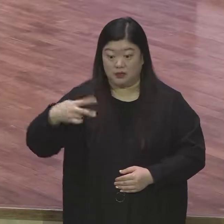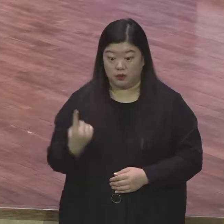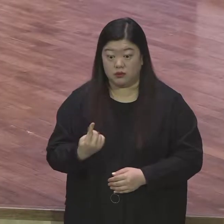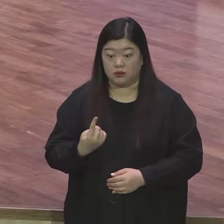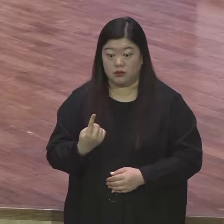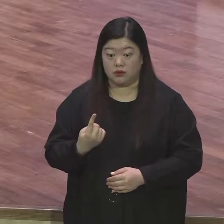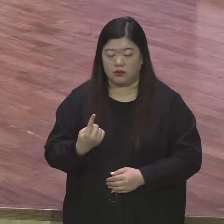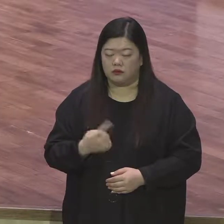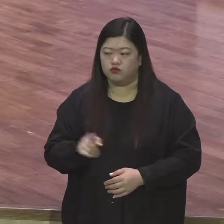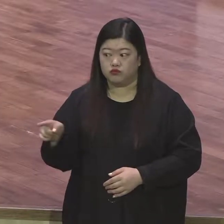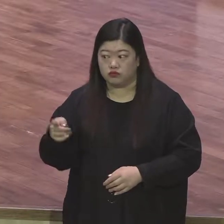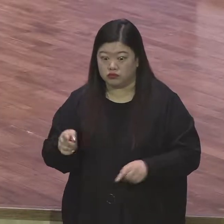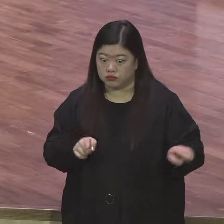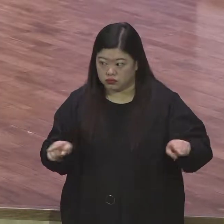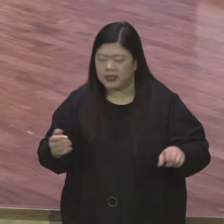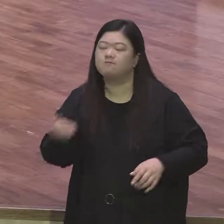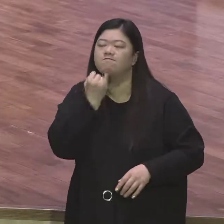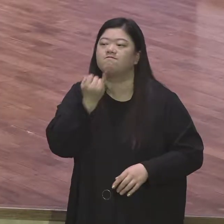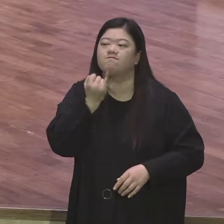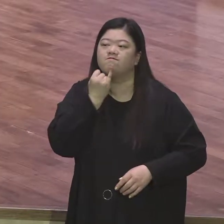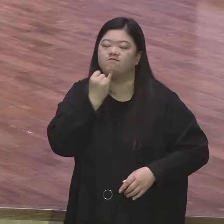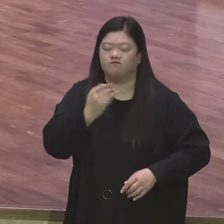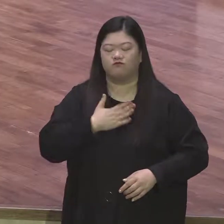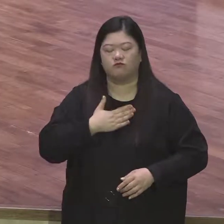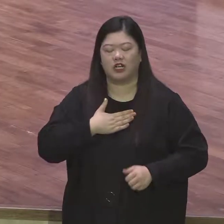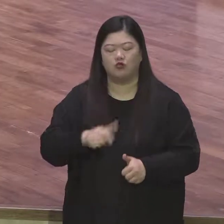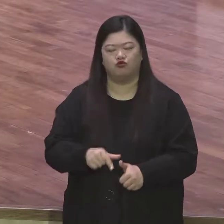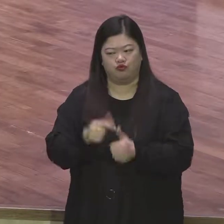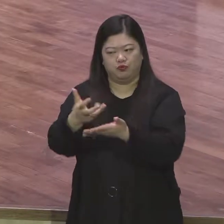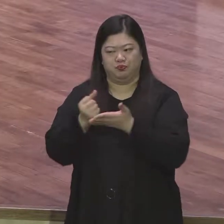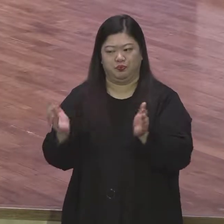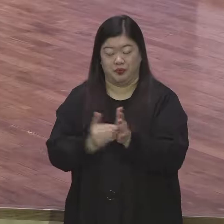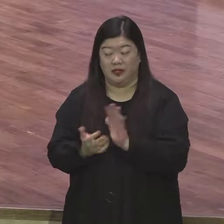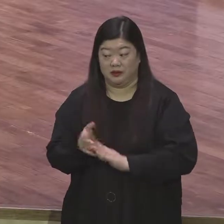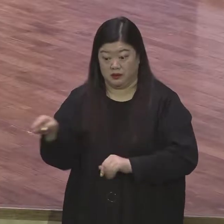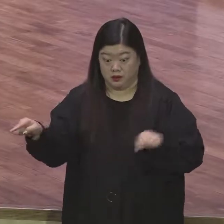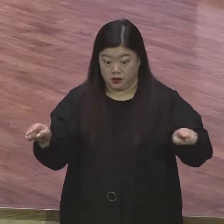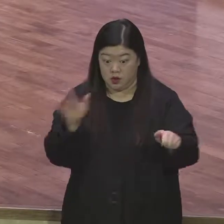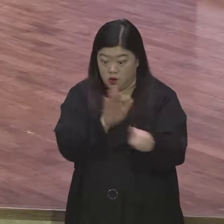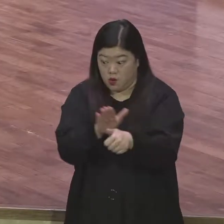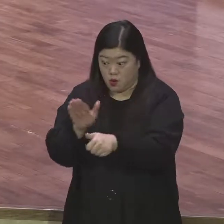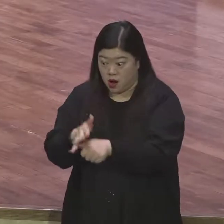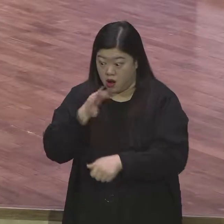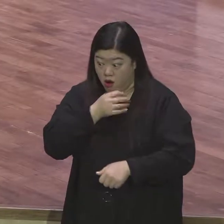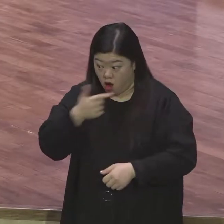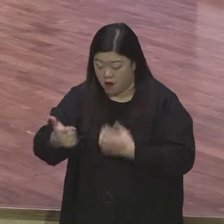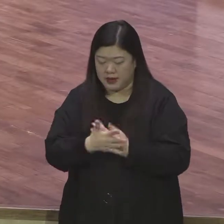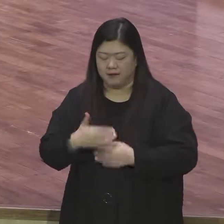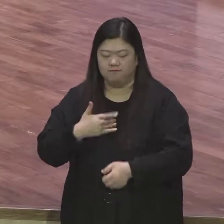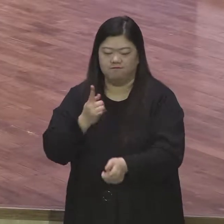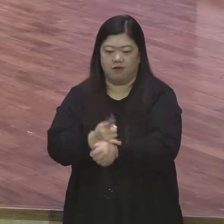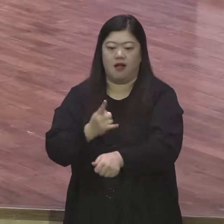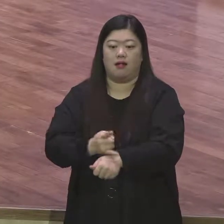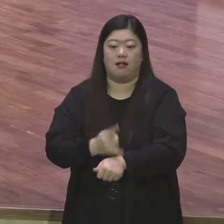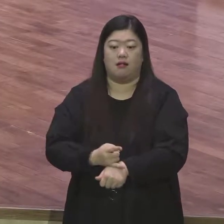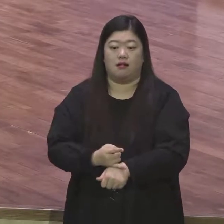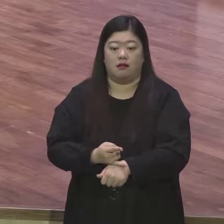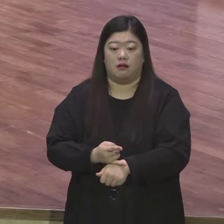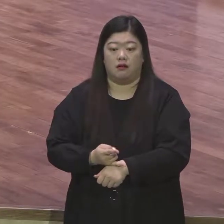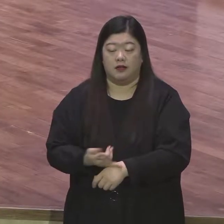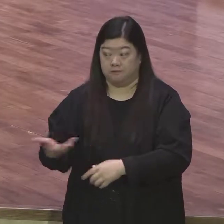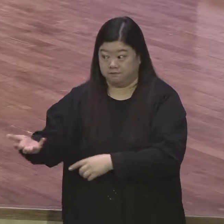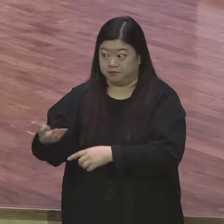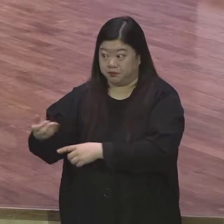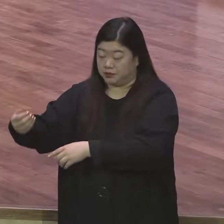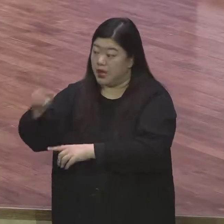이 담나온 사람들이 구원받은 감격 있는 사람들이 복음의 중요성을 아는 사람들이 정말 예수가 그리스도로